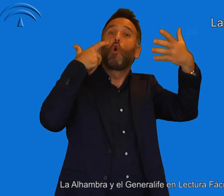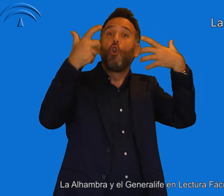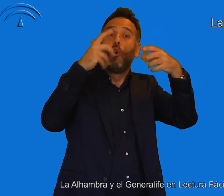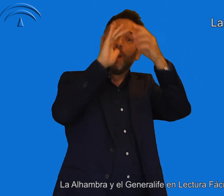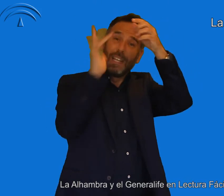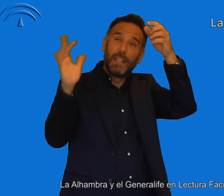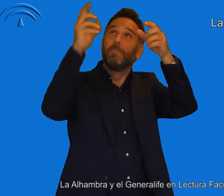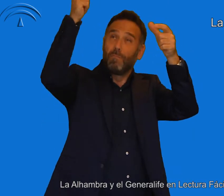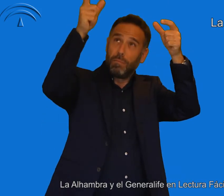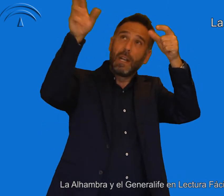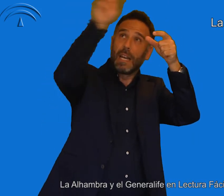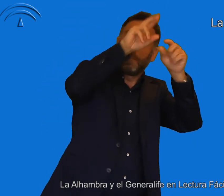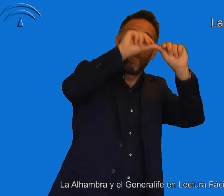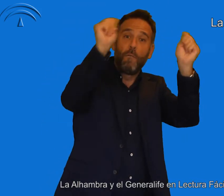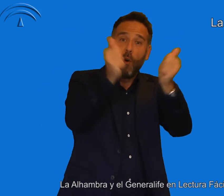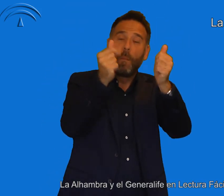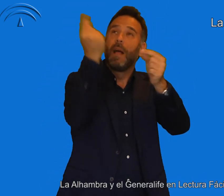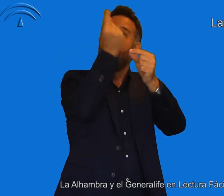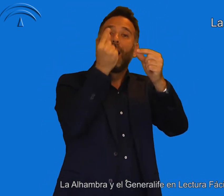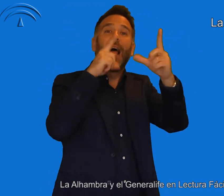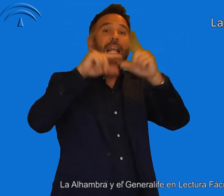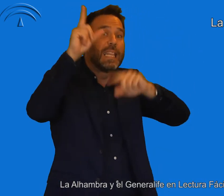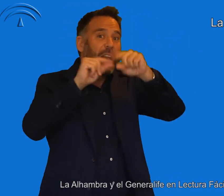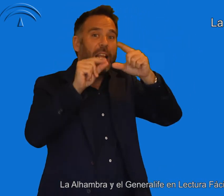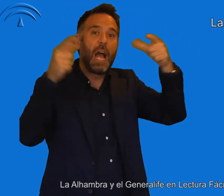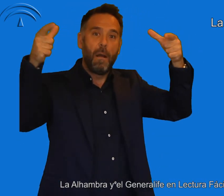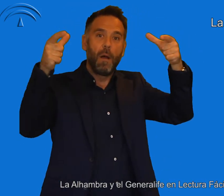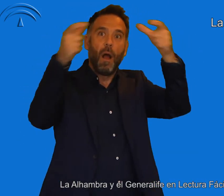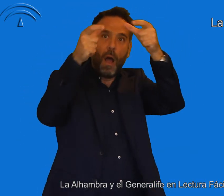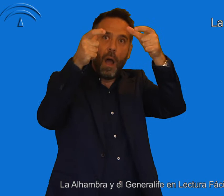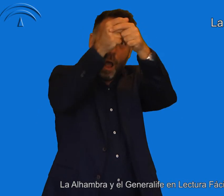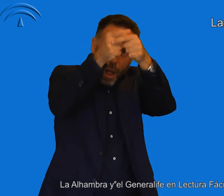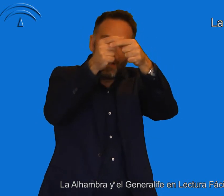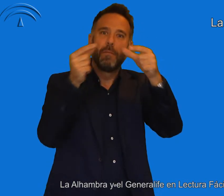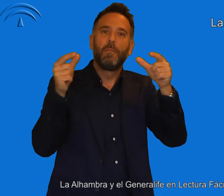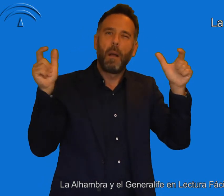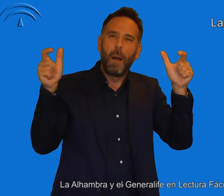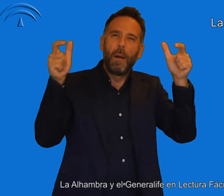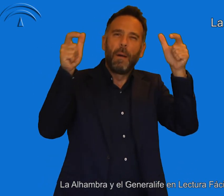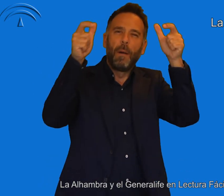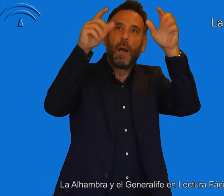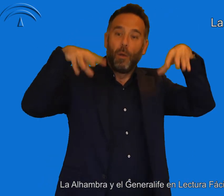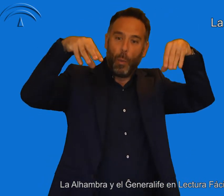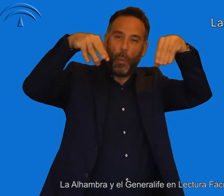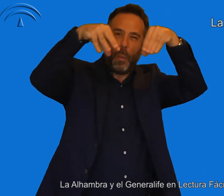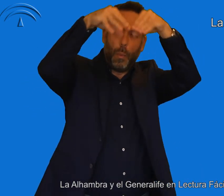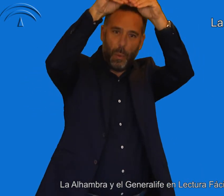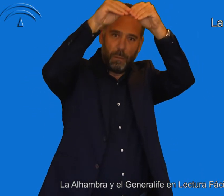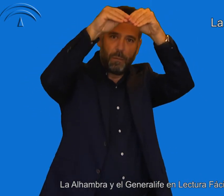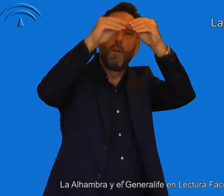colores repiten su forma y dibujan estrellas, unas dentro de las otras, cada vez más pequeñas. La cúpula tiene